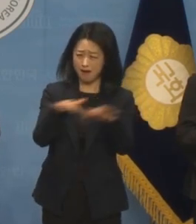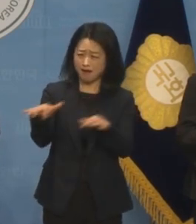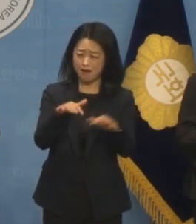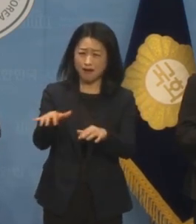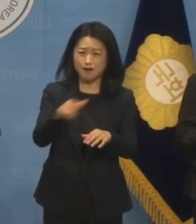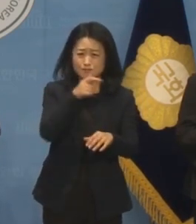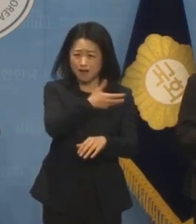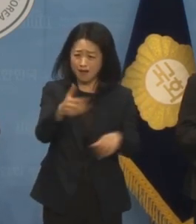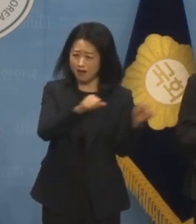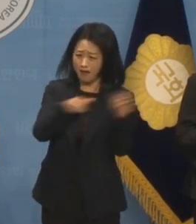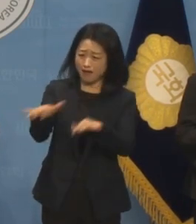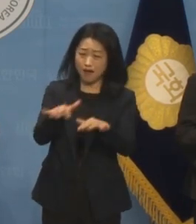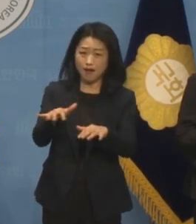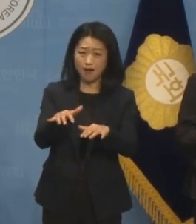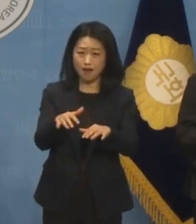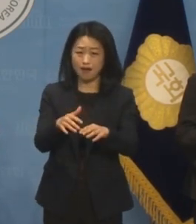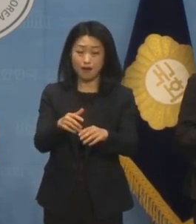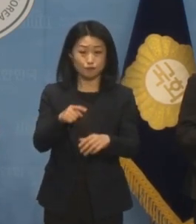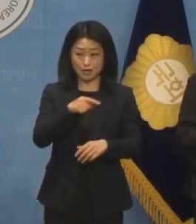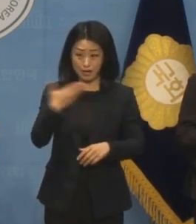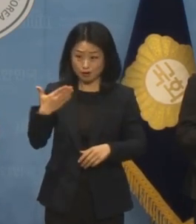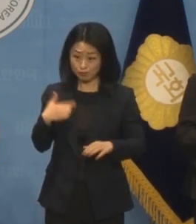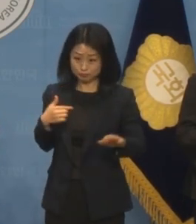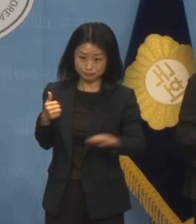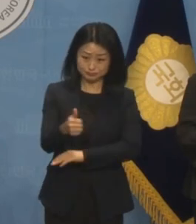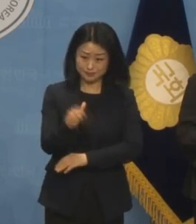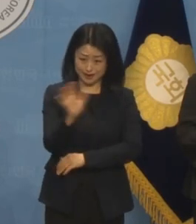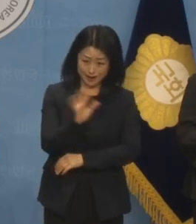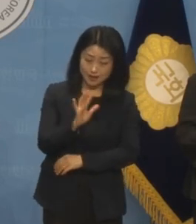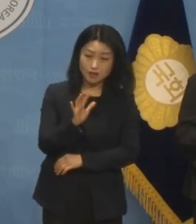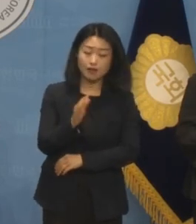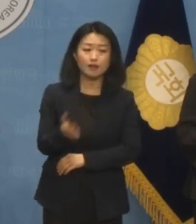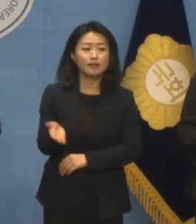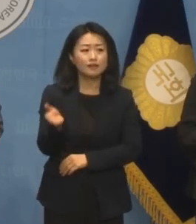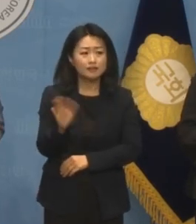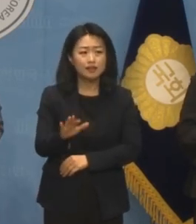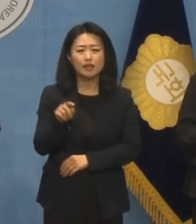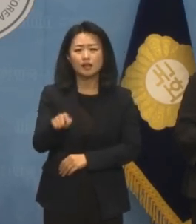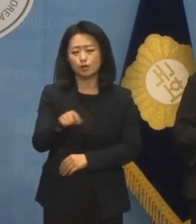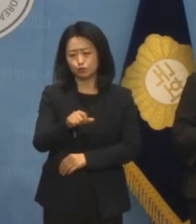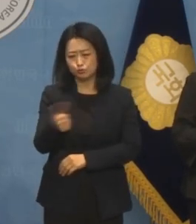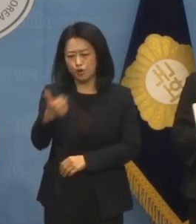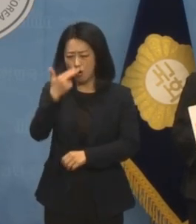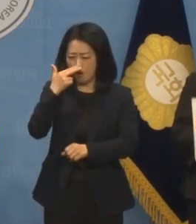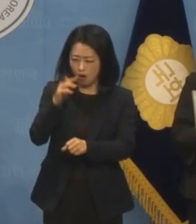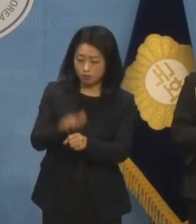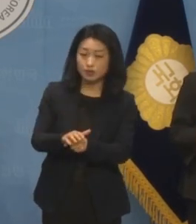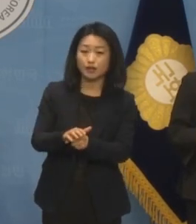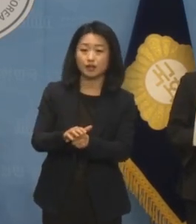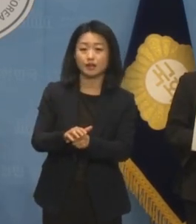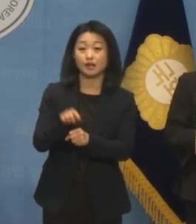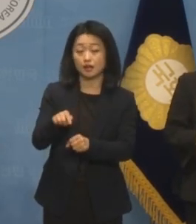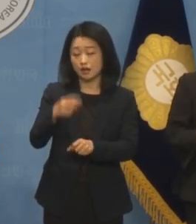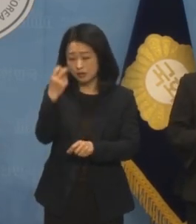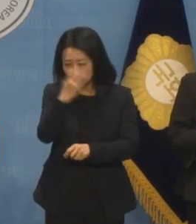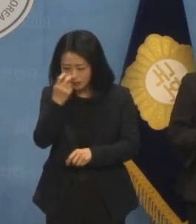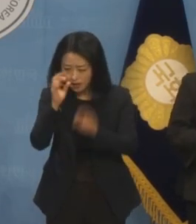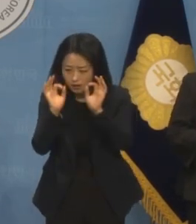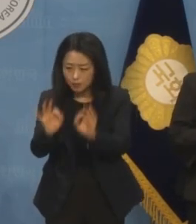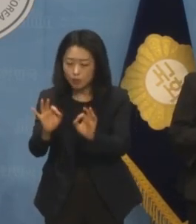기억나시고 도대체 어떻게 그런 일이 발생할 수가 있는 것입니까? 근데 그 억울한 죽음의 진상을 규명하고